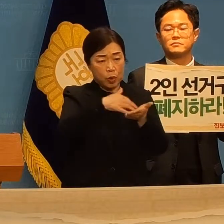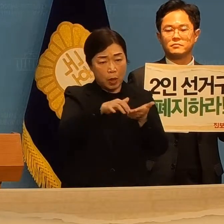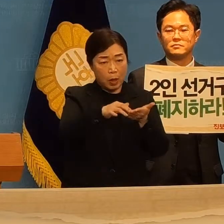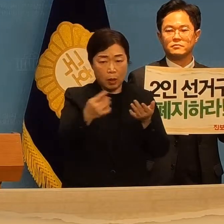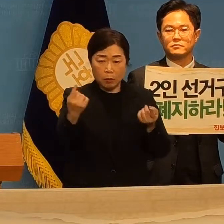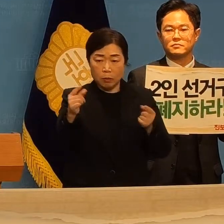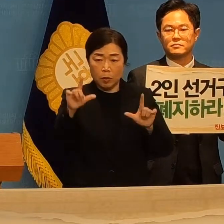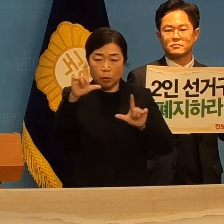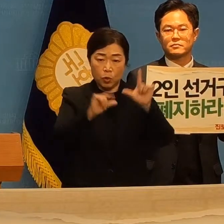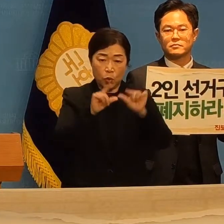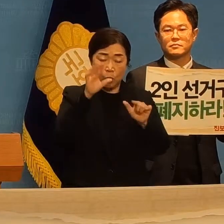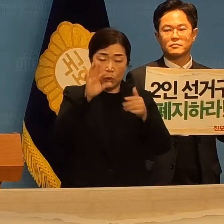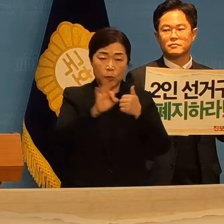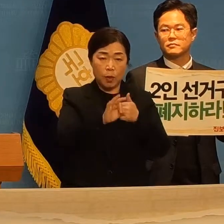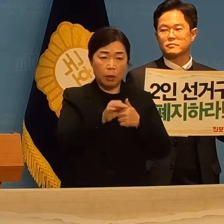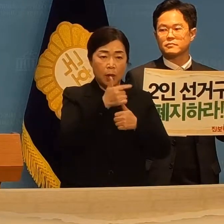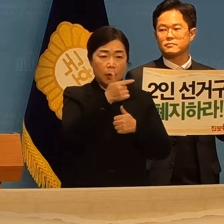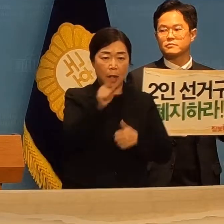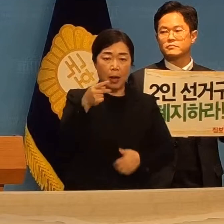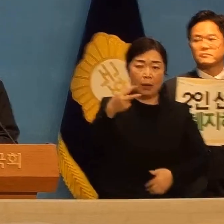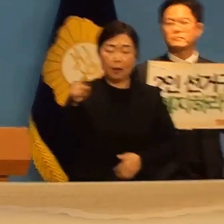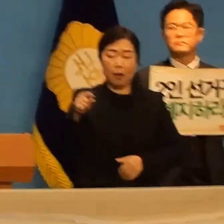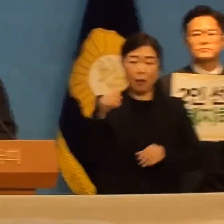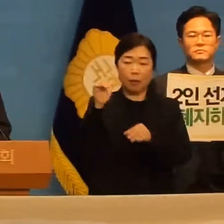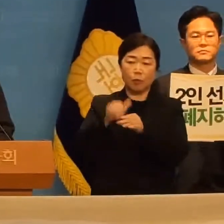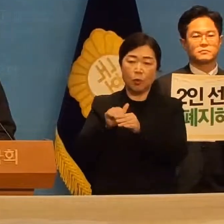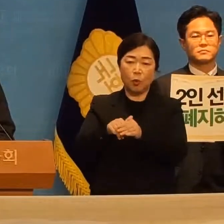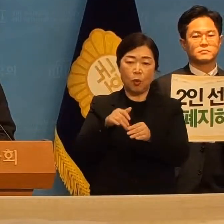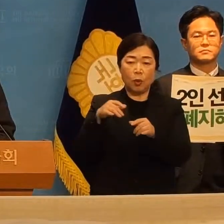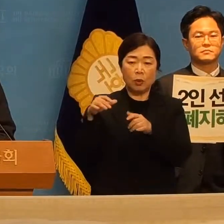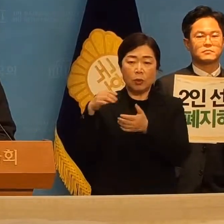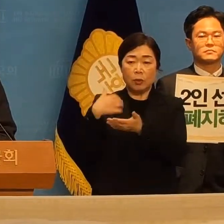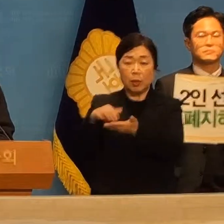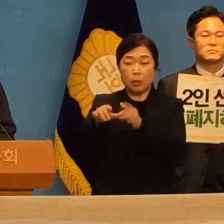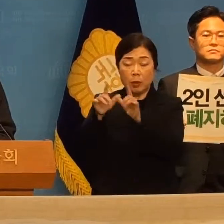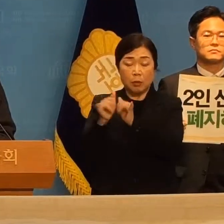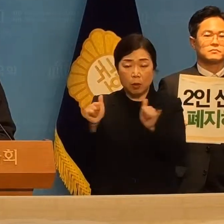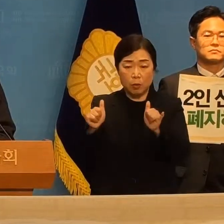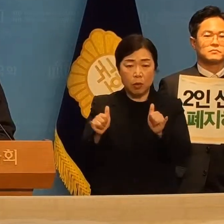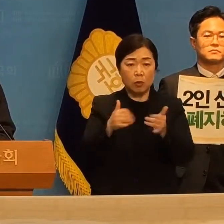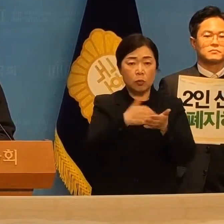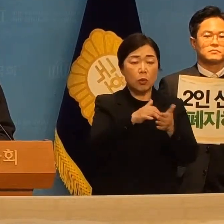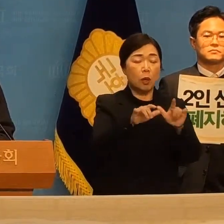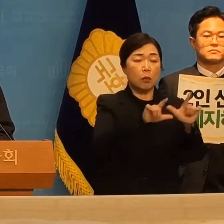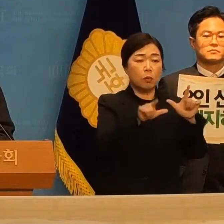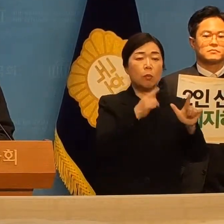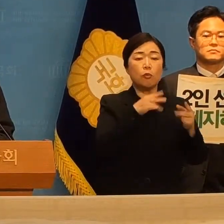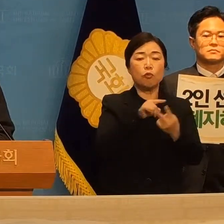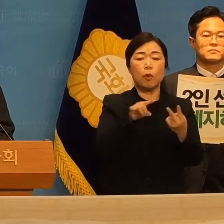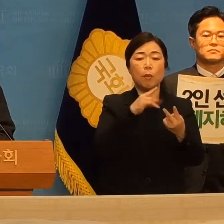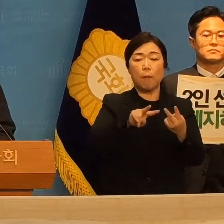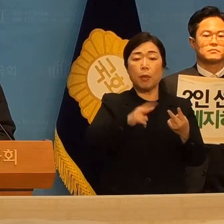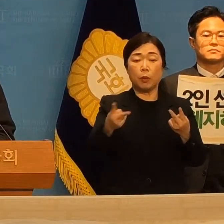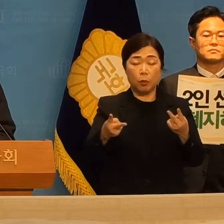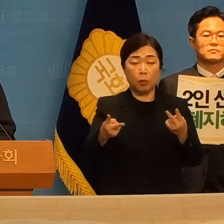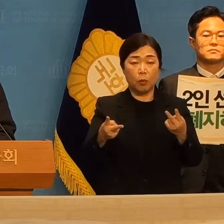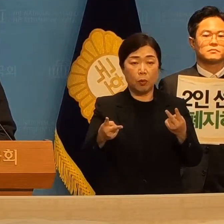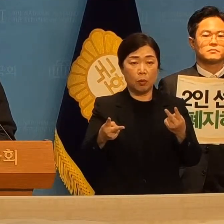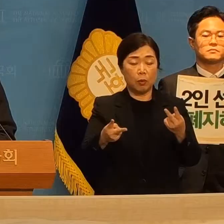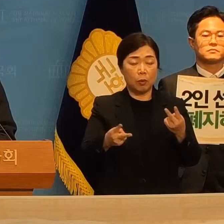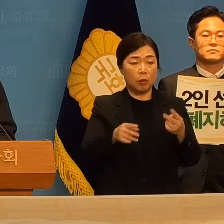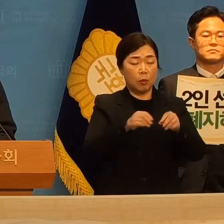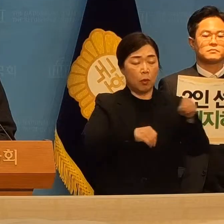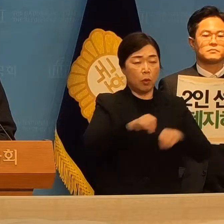했으나 단순히 나다 선거구 인구만 바뀌었을 뿐 전혀 고려하지도 못했습니다. 오히려 공릉